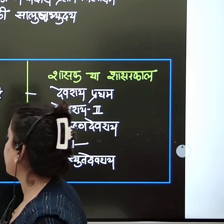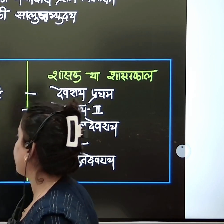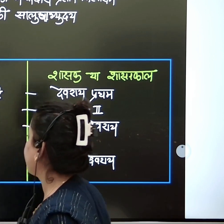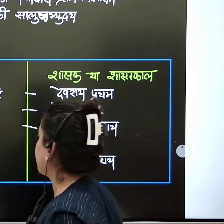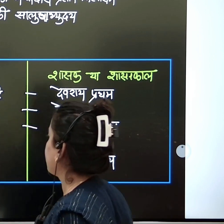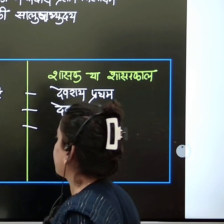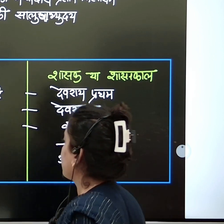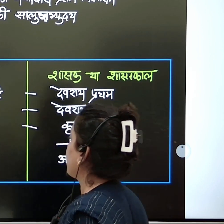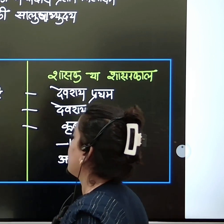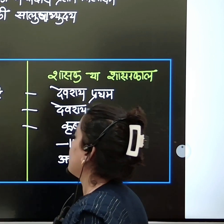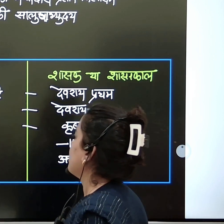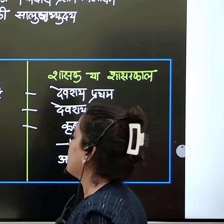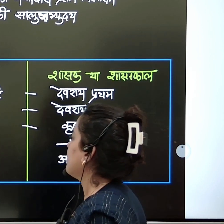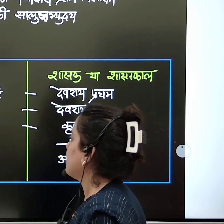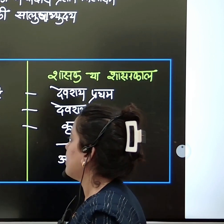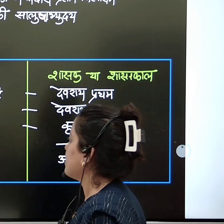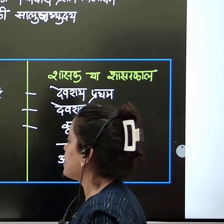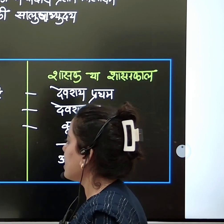समय में।